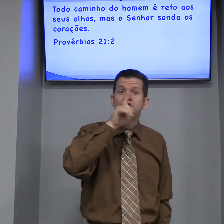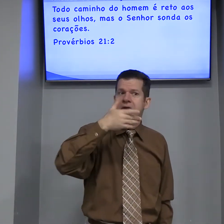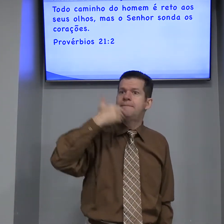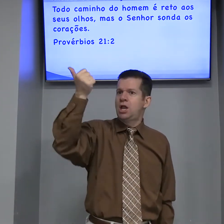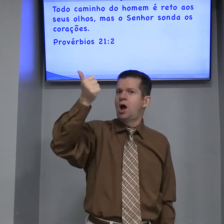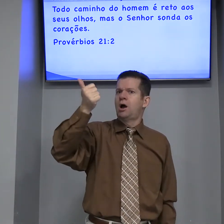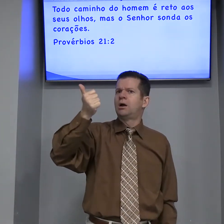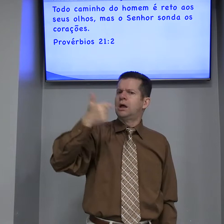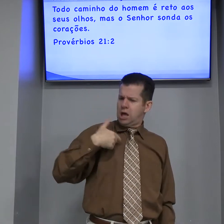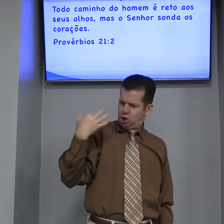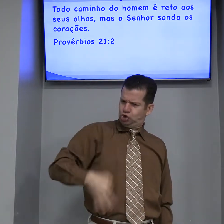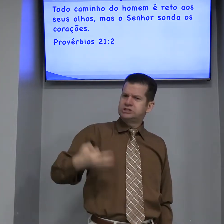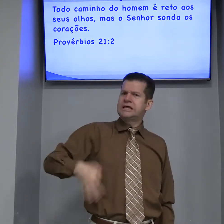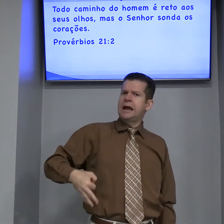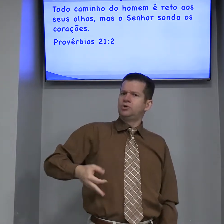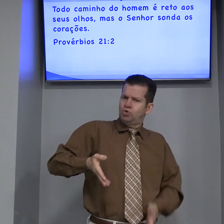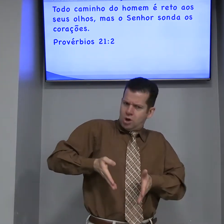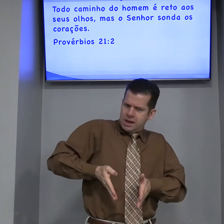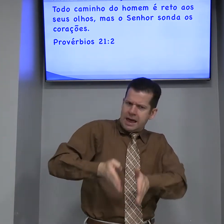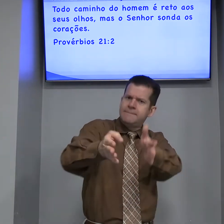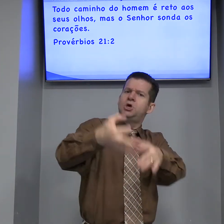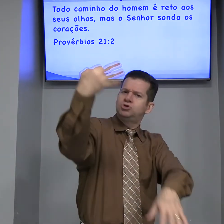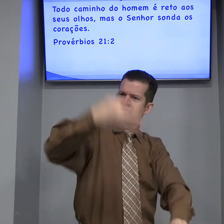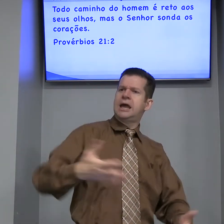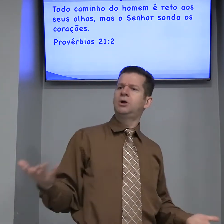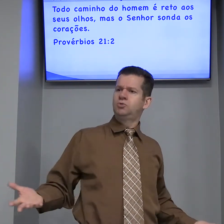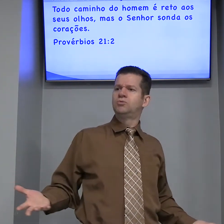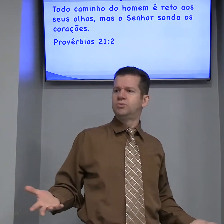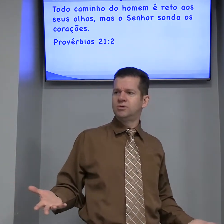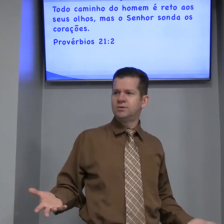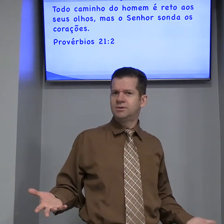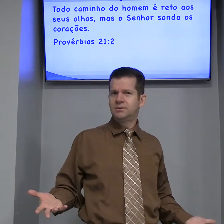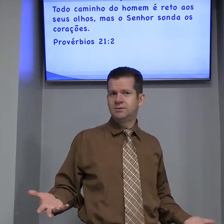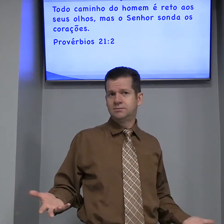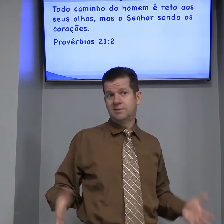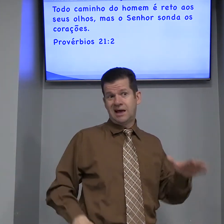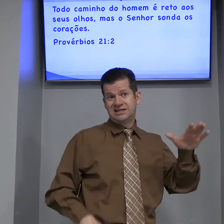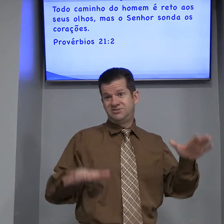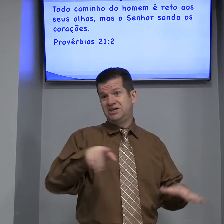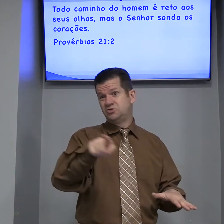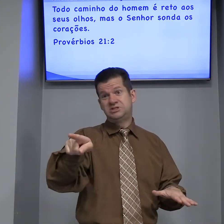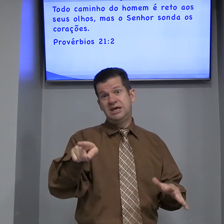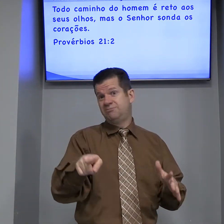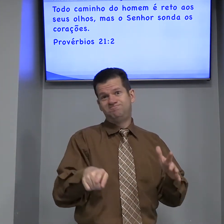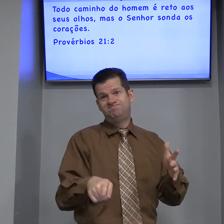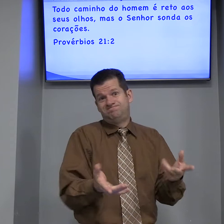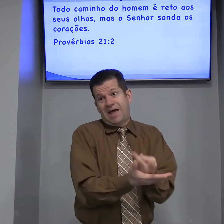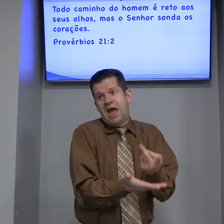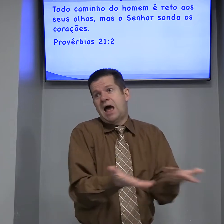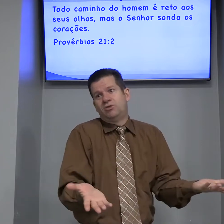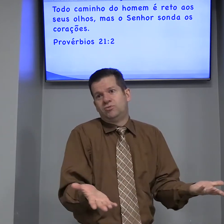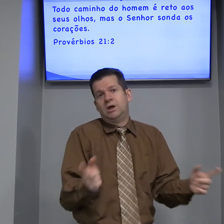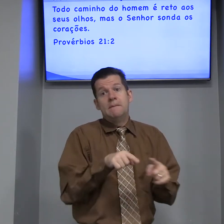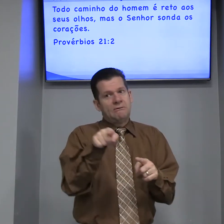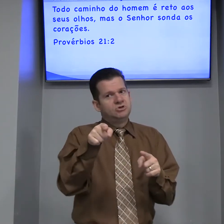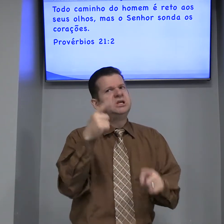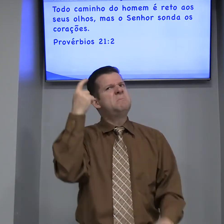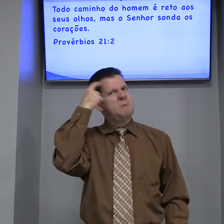que é melhor. Eu estou certo, caminho certo. Às vezes você está errado. Aí você